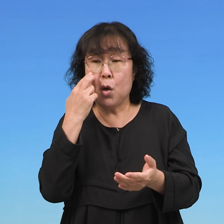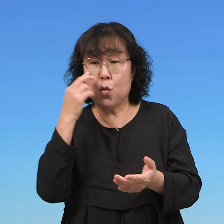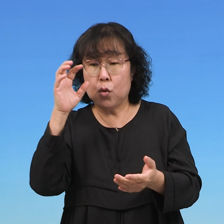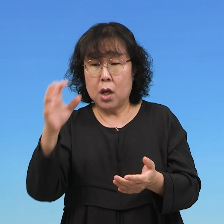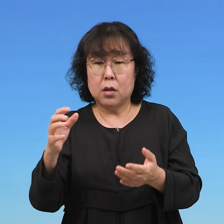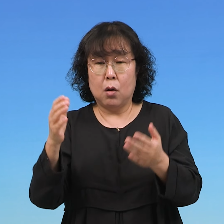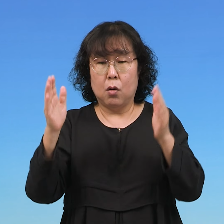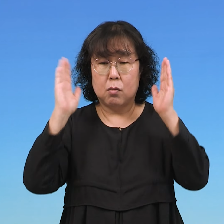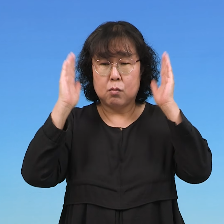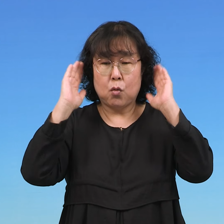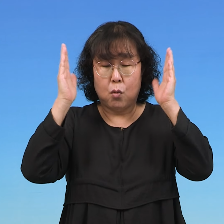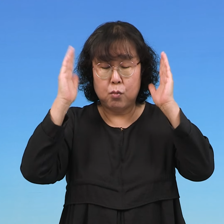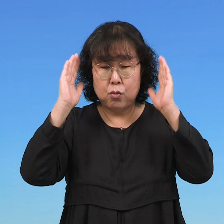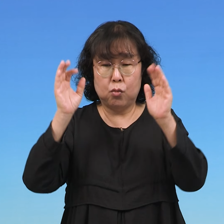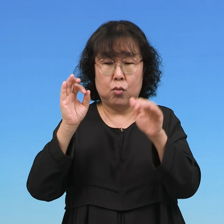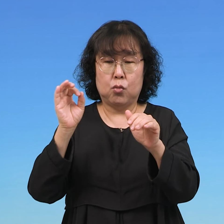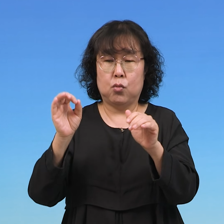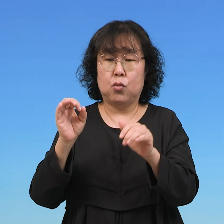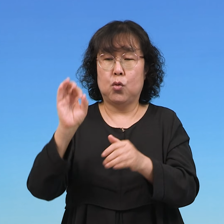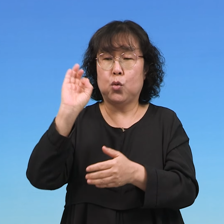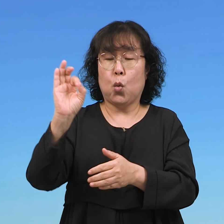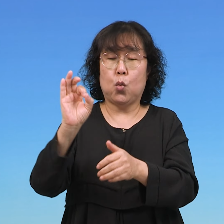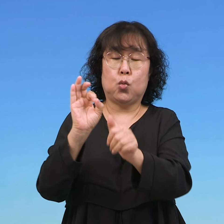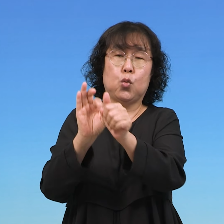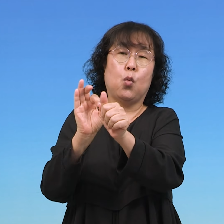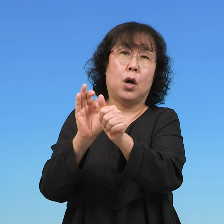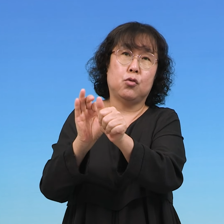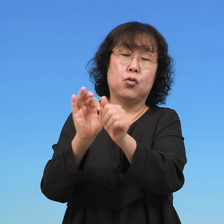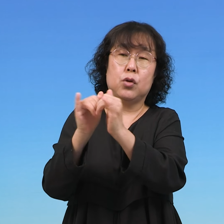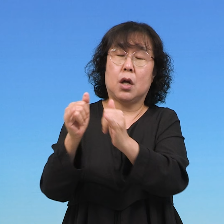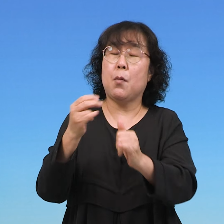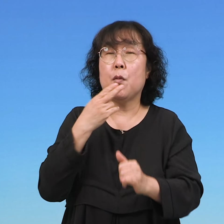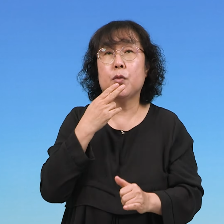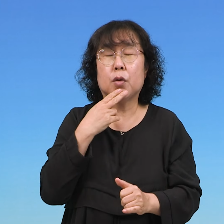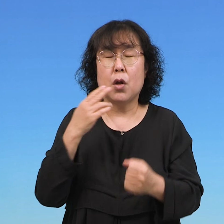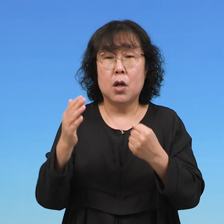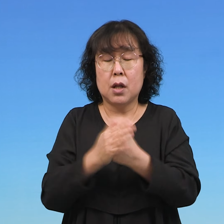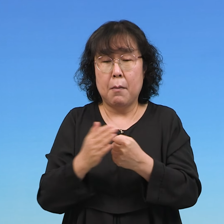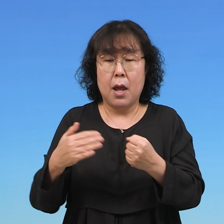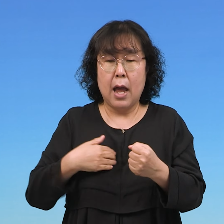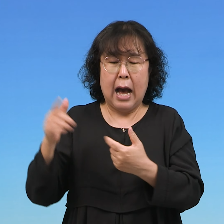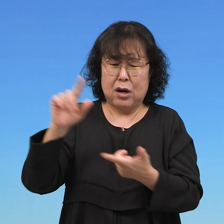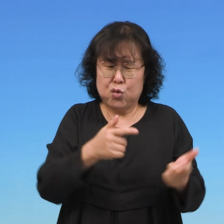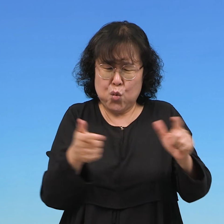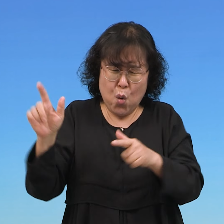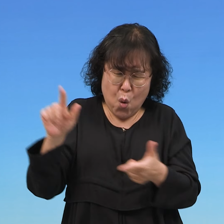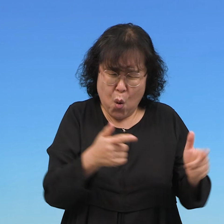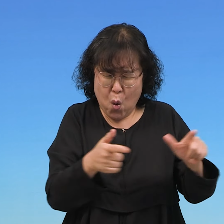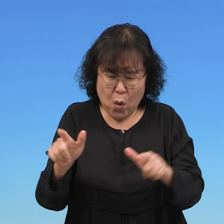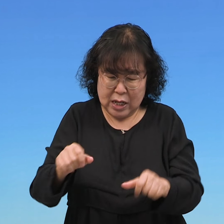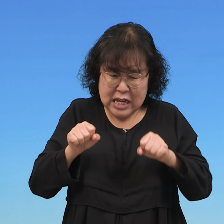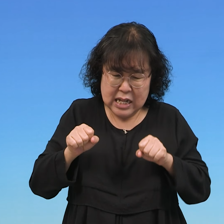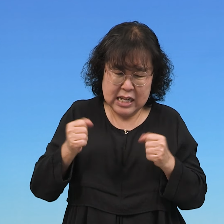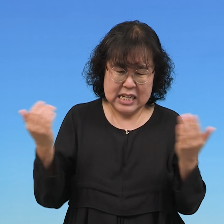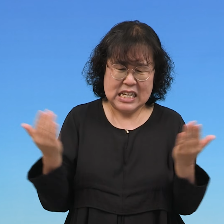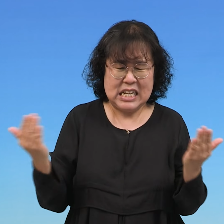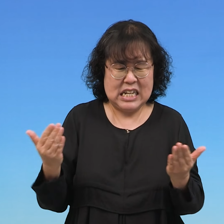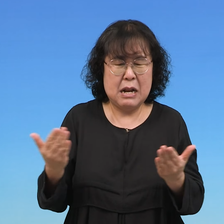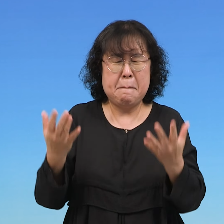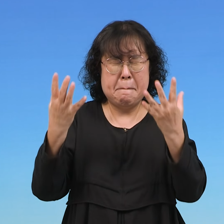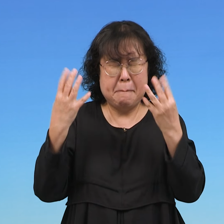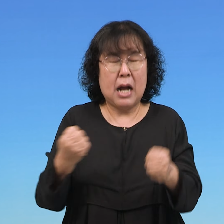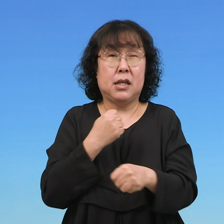대줄 사람이 없죠. 아버지 돌아가셨고. 그래서 이제 풀타임으로 막노동을 했거든요. 안 해본 일이